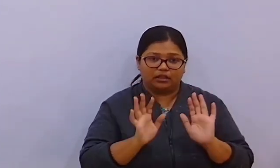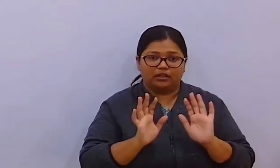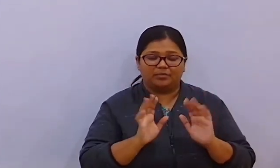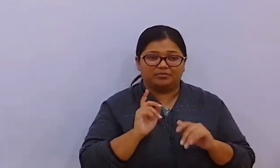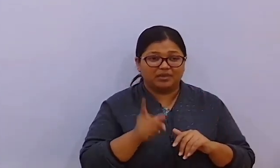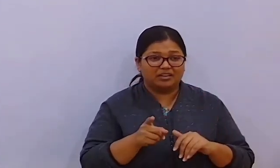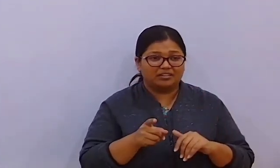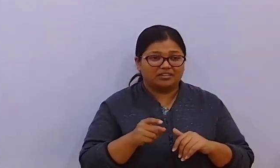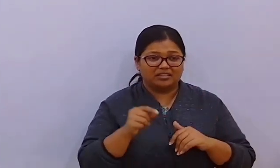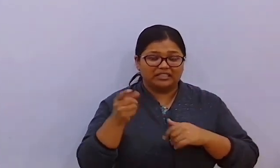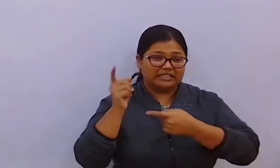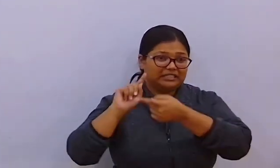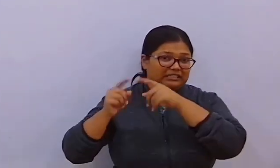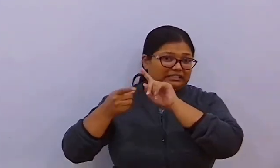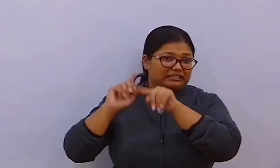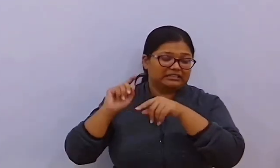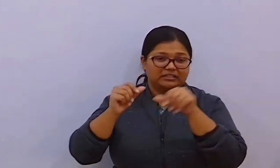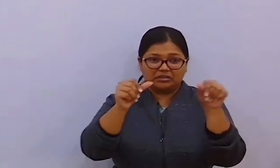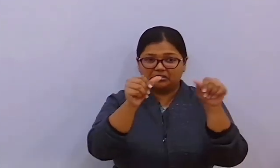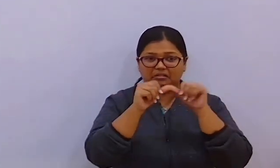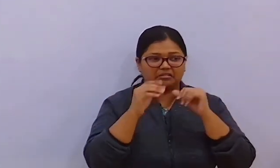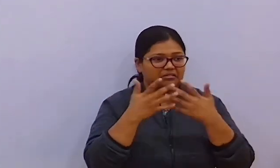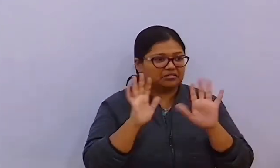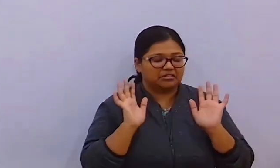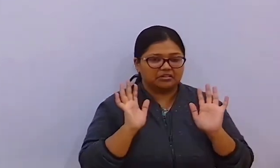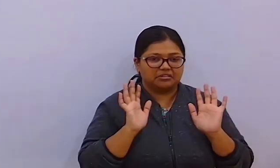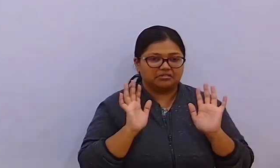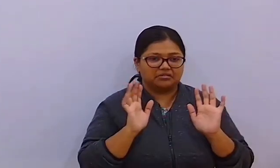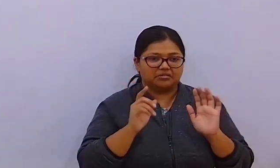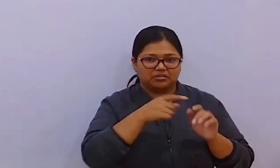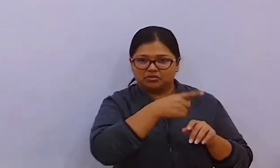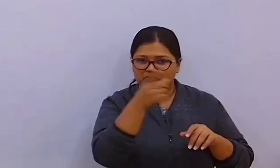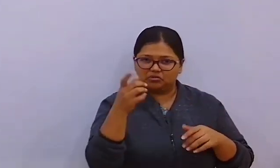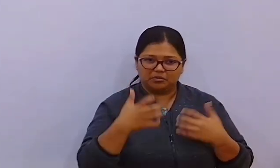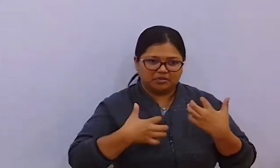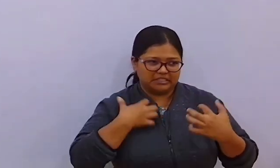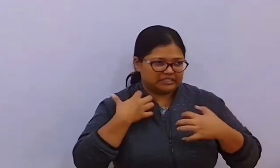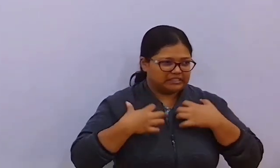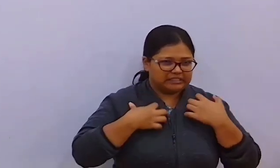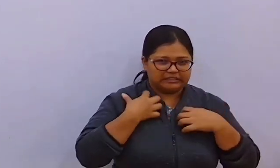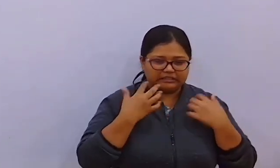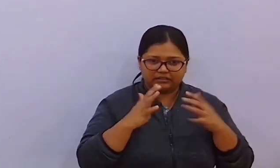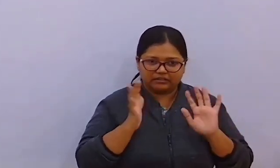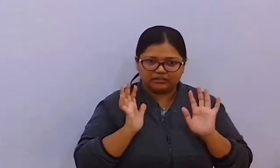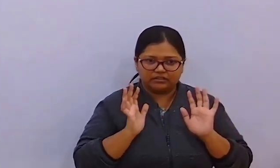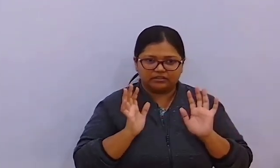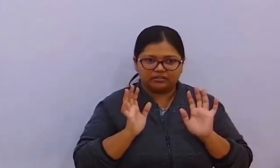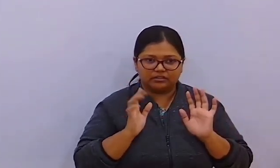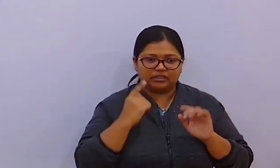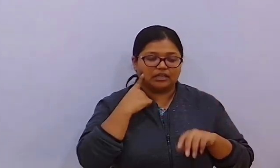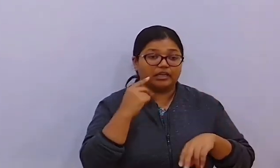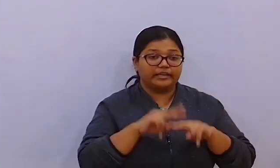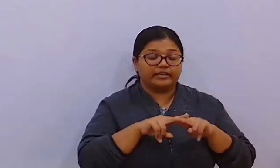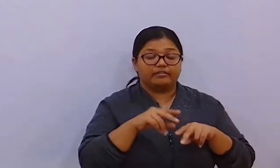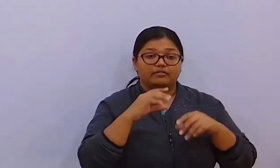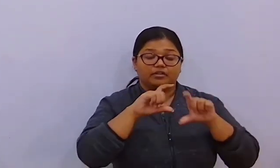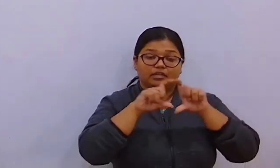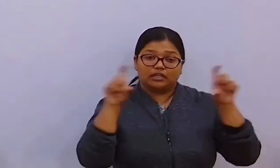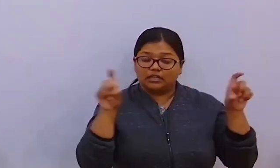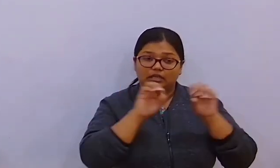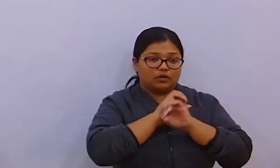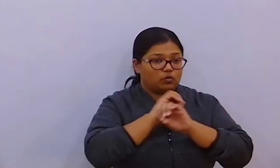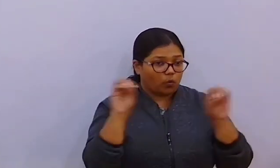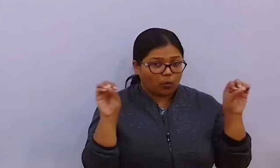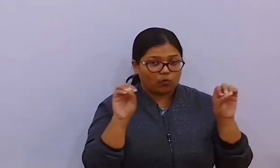है। ठीक है, नहीं समझ में आ रहा है तो आप साफ बोलो कि सर ये नहीं समझ में आ रहा है। कम